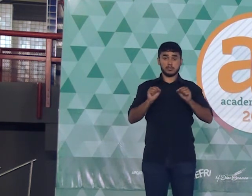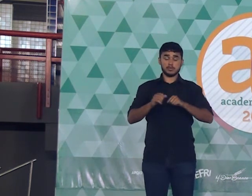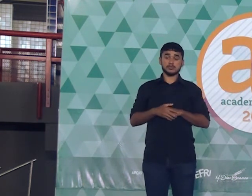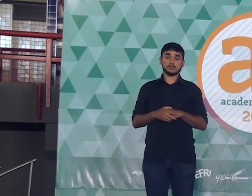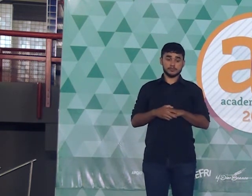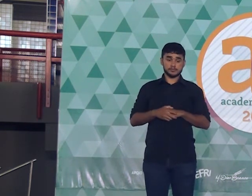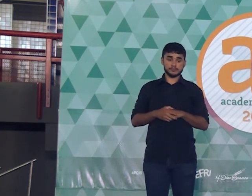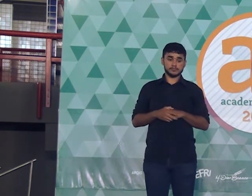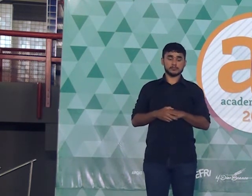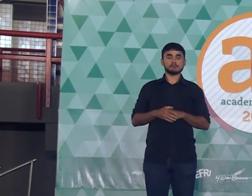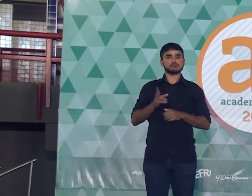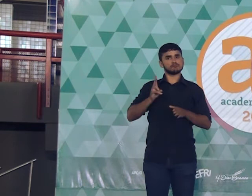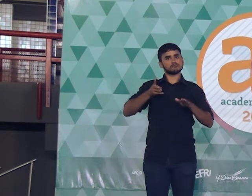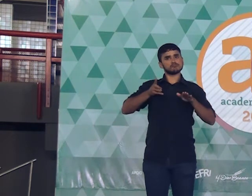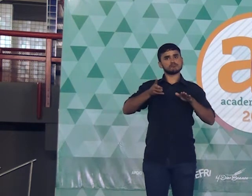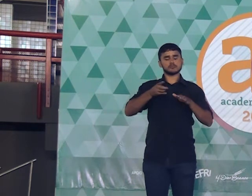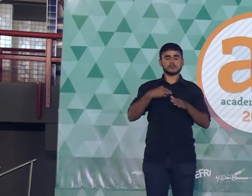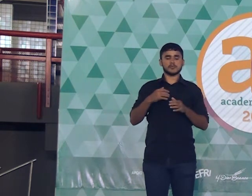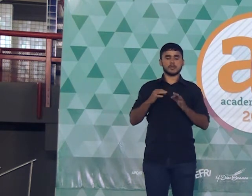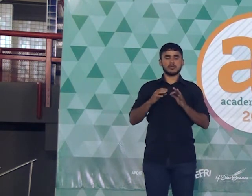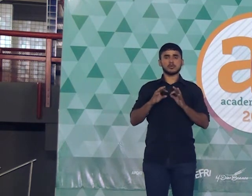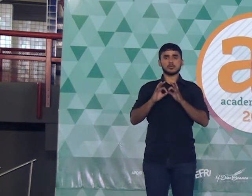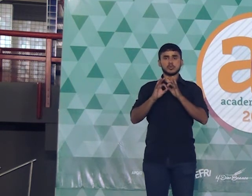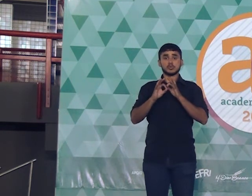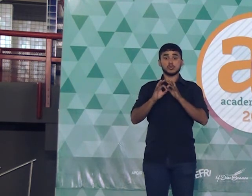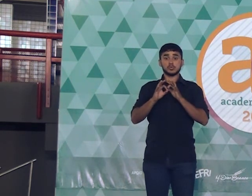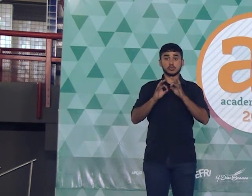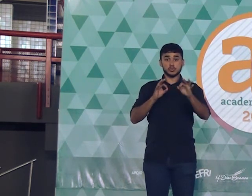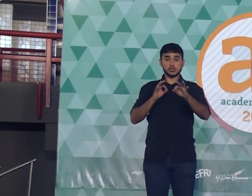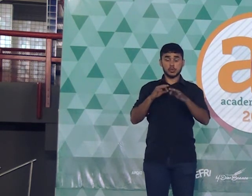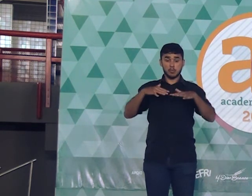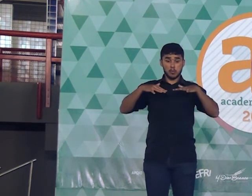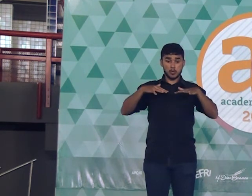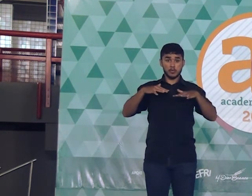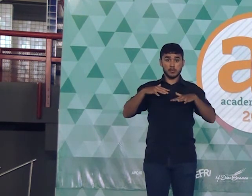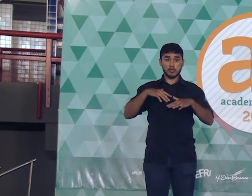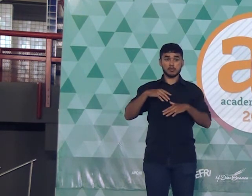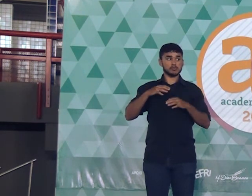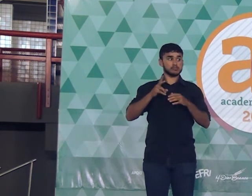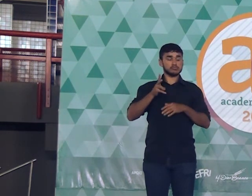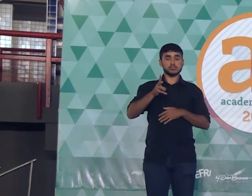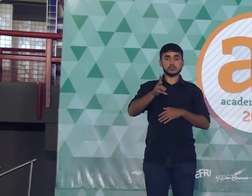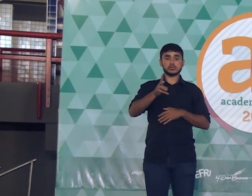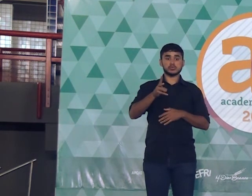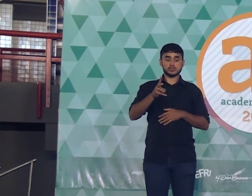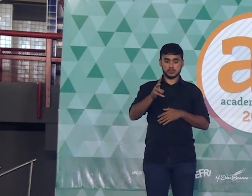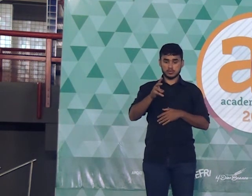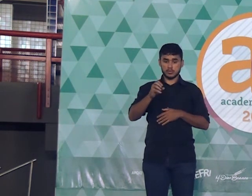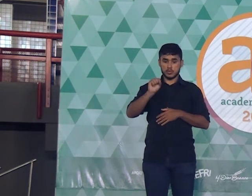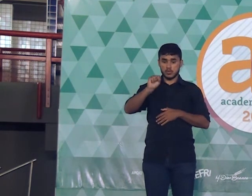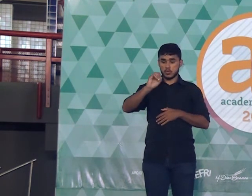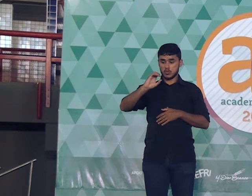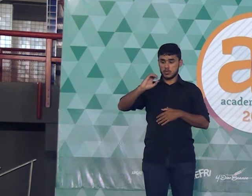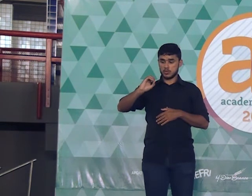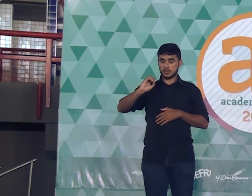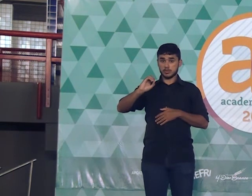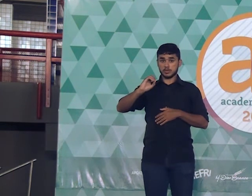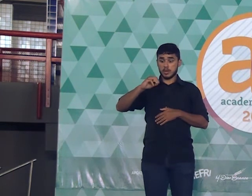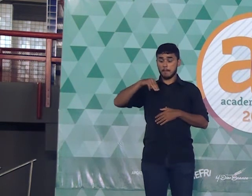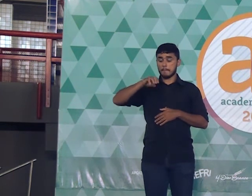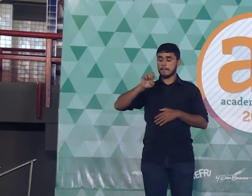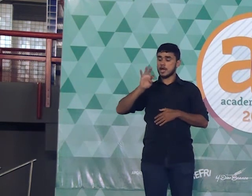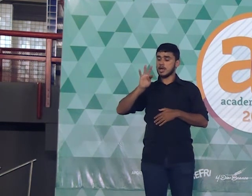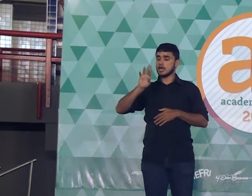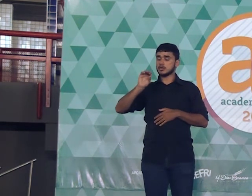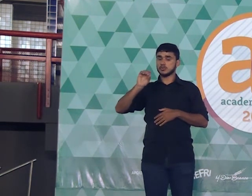velocidade constante. Então quanto é que eu vou ter de velocidade constante? Eu vou percorrer 80 metros para frear e para